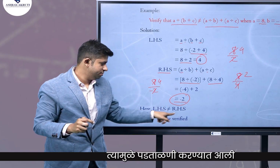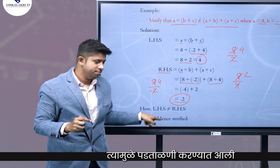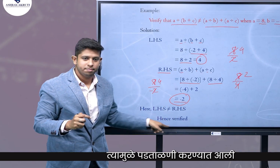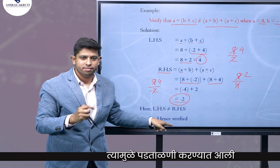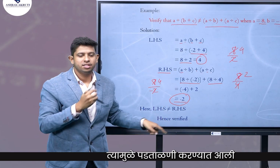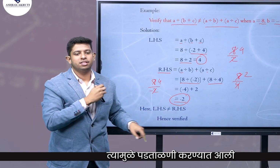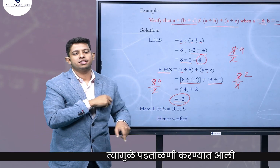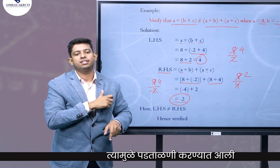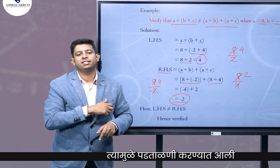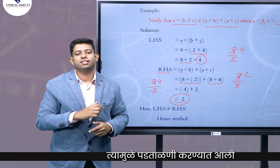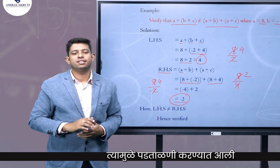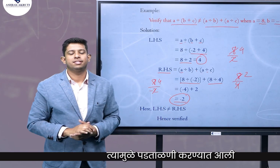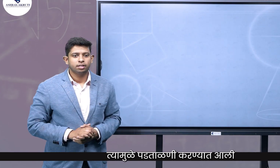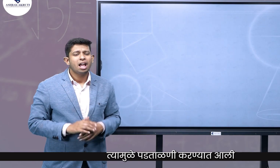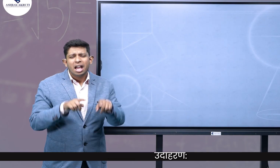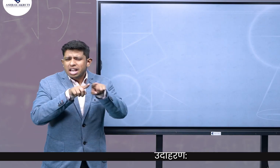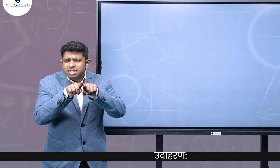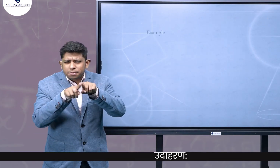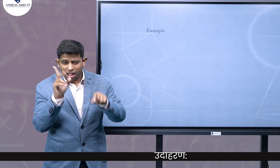त्यामुळे पडताळणी करण्यात आली. उदाहरण.